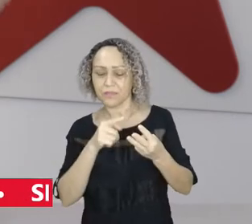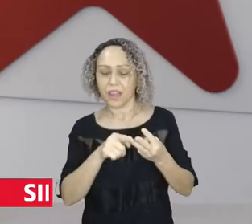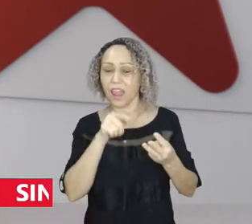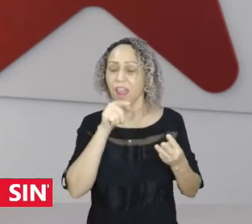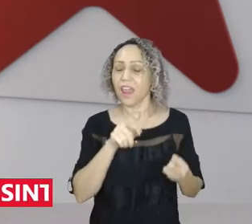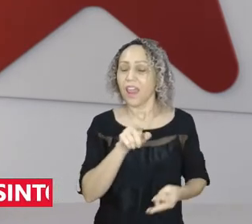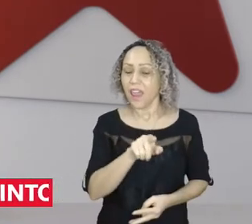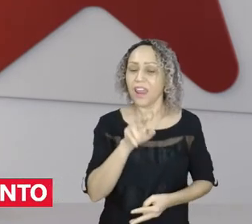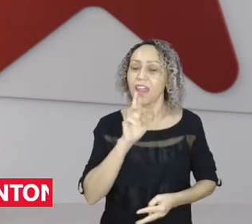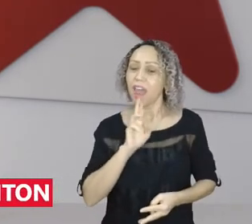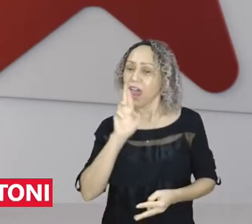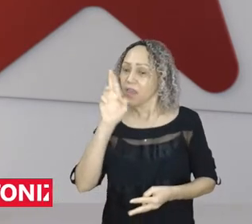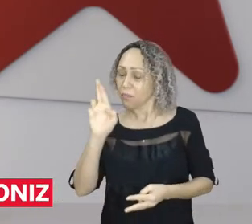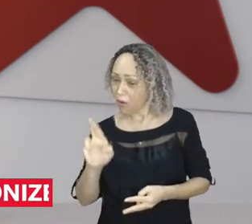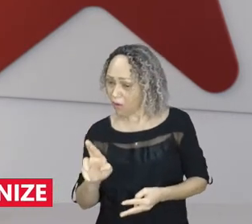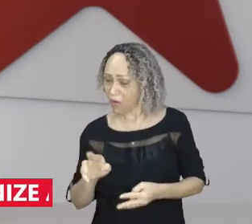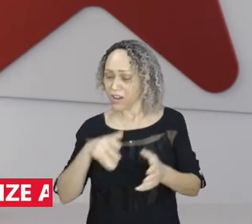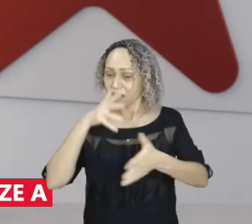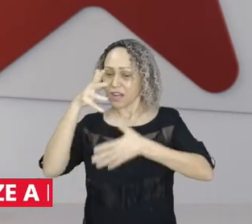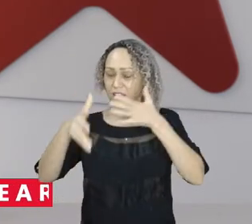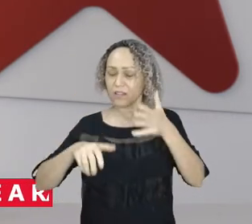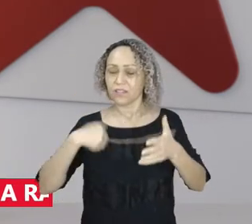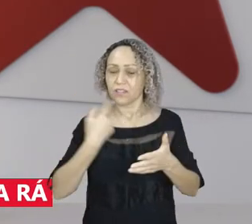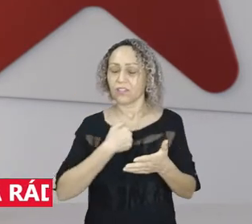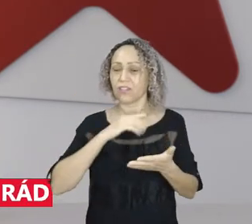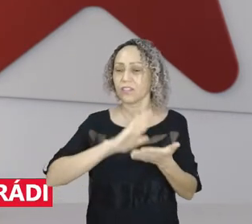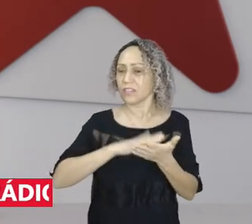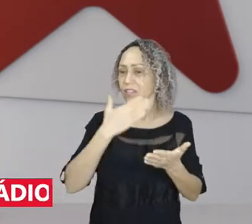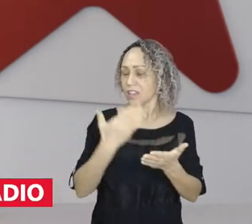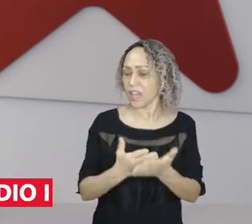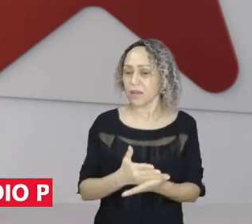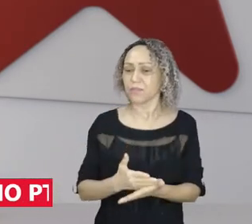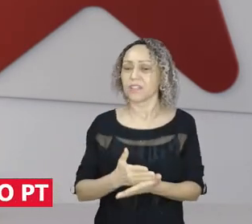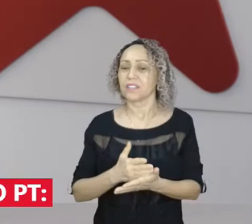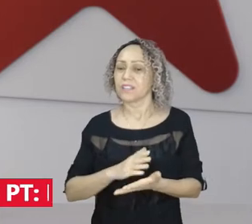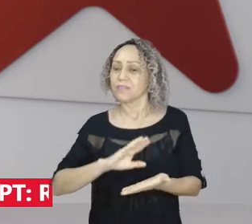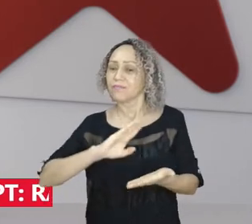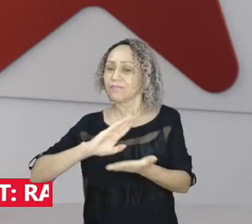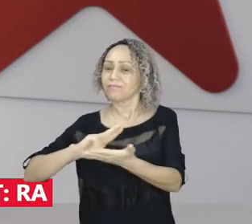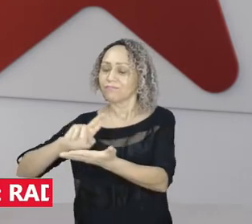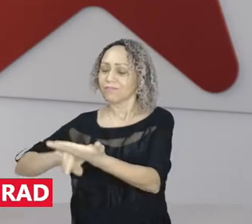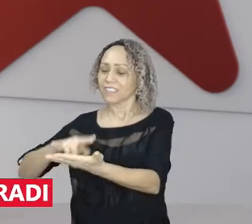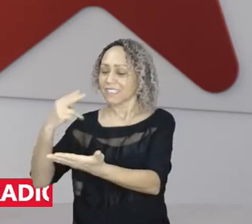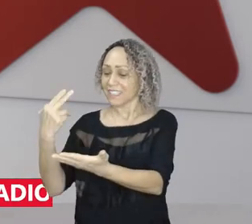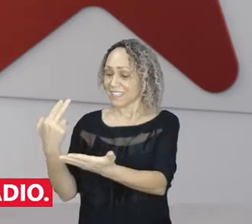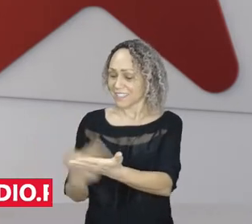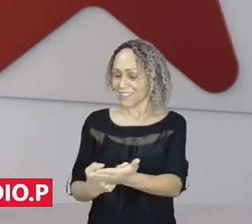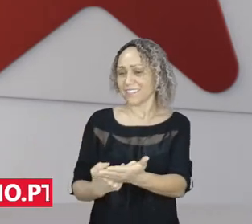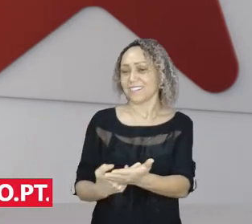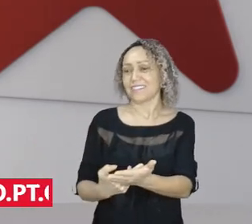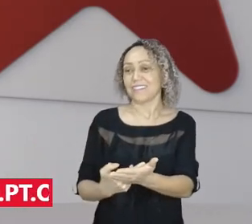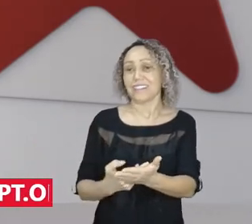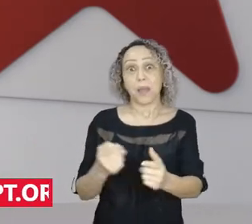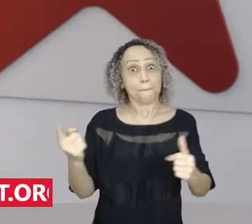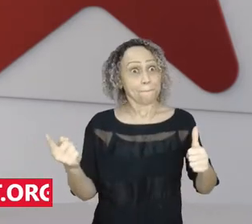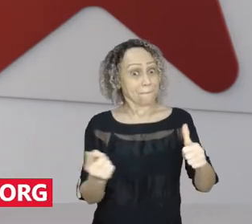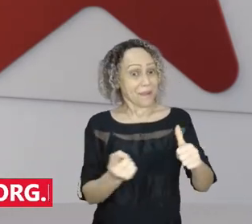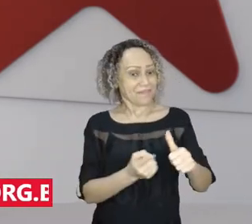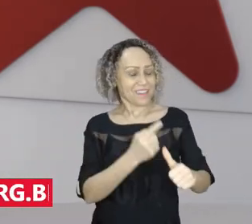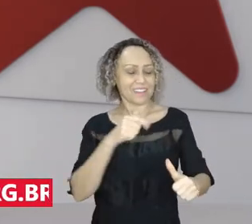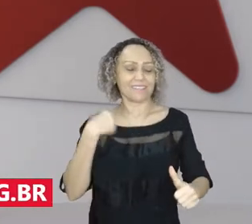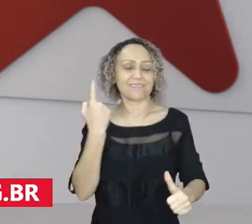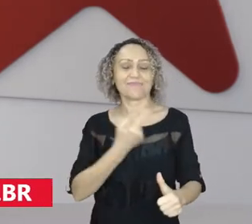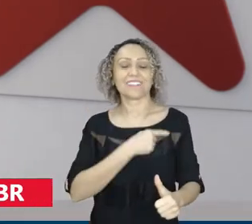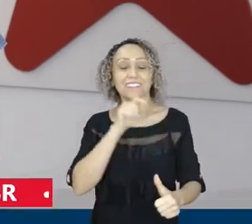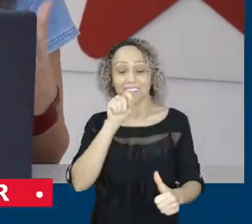Libras. Nosso intérprete vai falar para a gente escutar. Enfim, vocês vão ver, é a primeira vez que a gente faz isso. Tomara que dê tudo certo. Bom